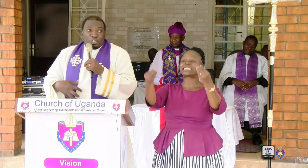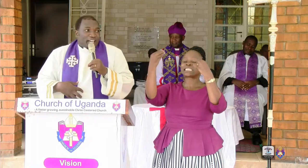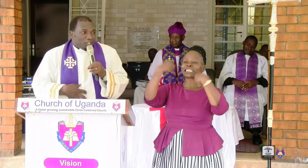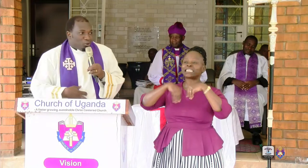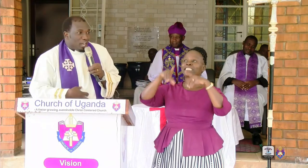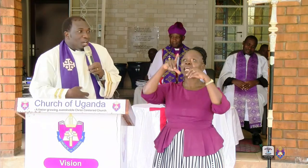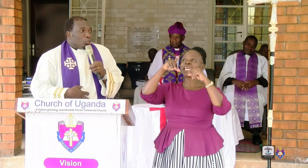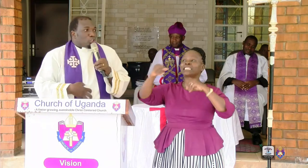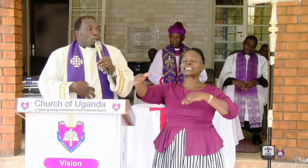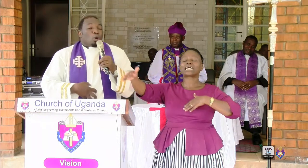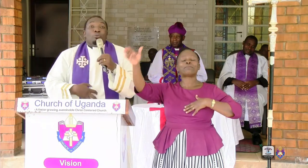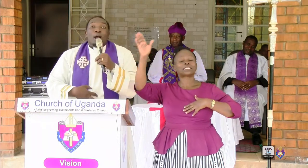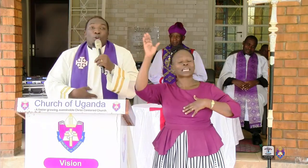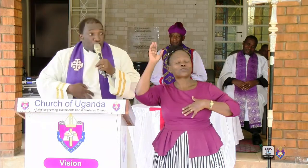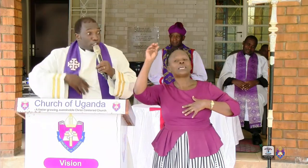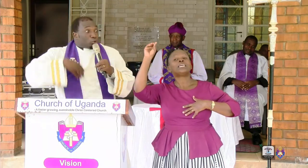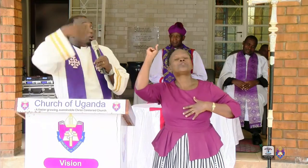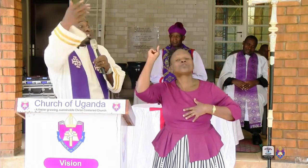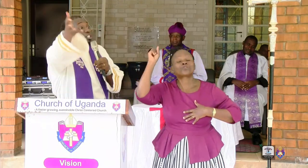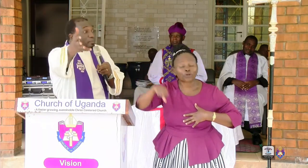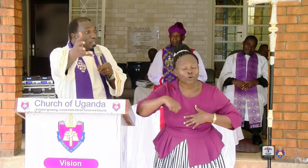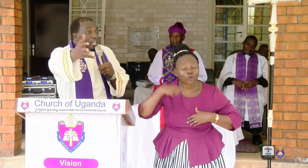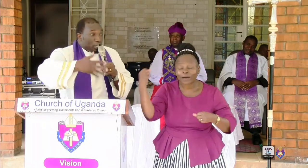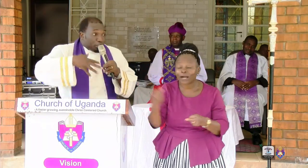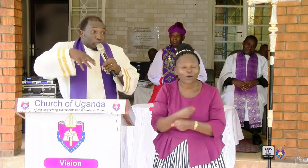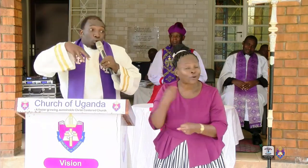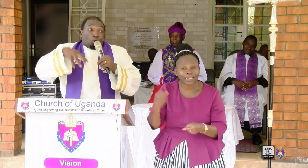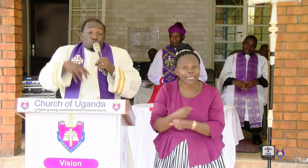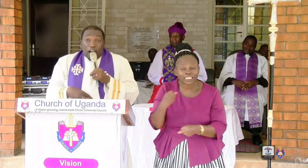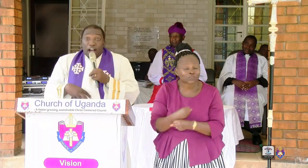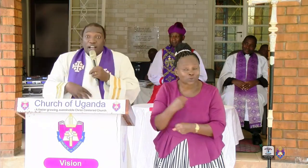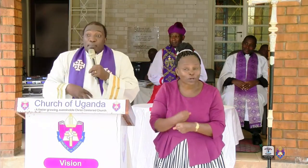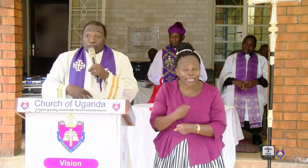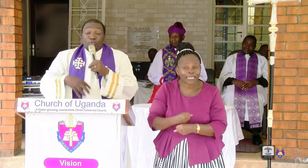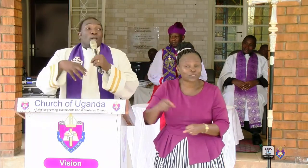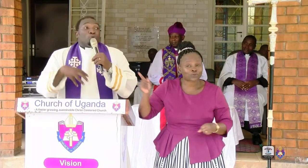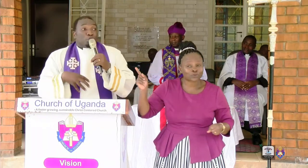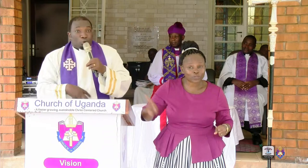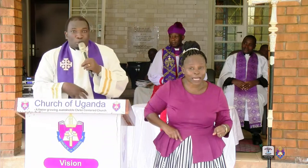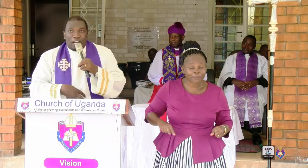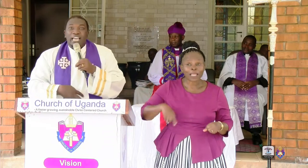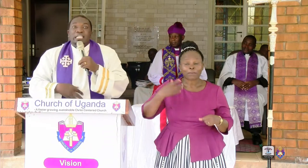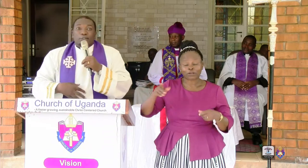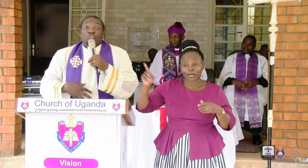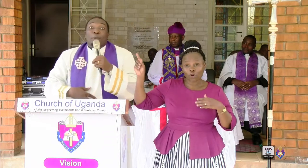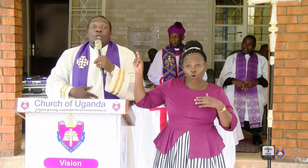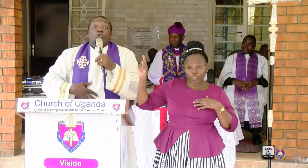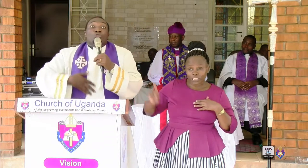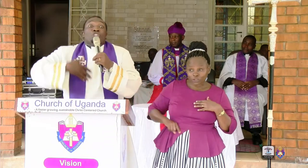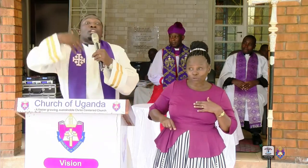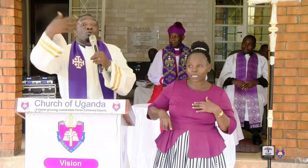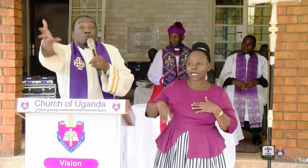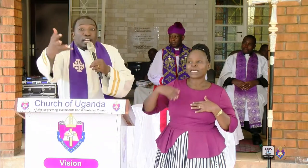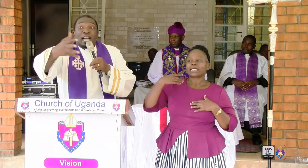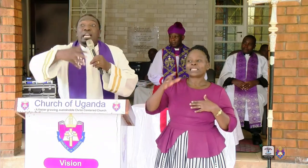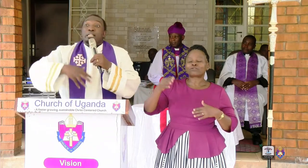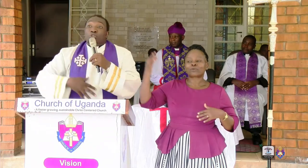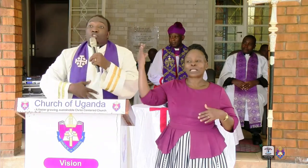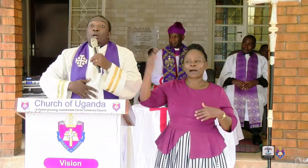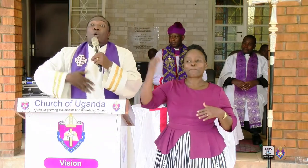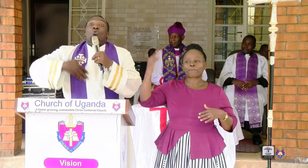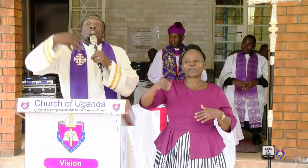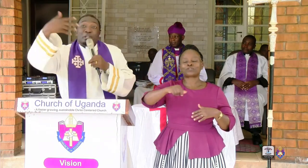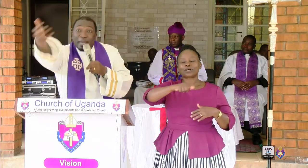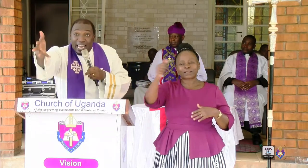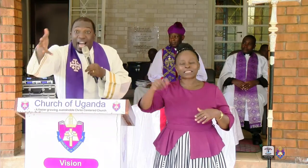ekigambo kya Katonda. Tusobola okubaako ne kye tukola ki. Ne kye tukuta. Bwe tumala okukikuta. Ne tusobola okukibuulira. Ne